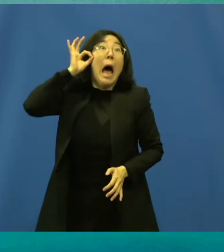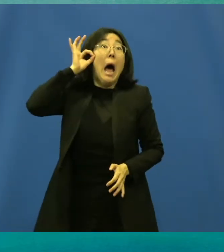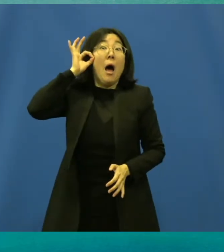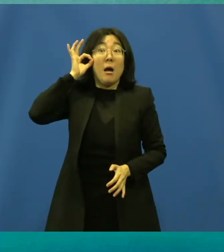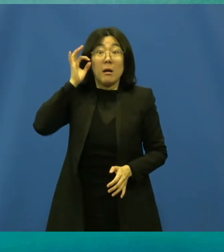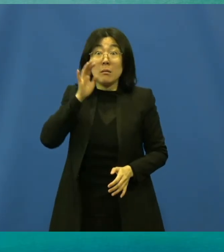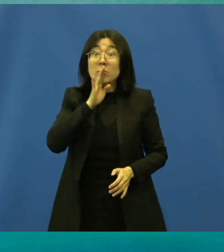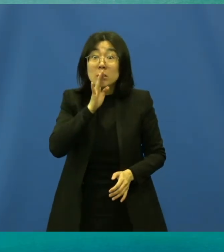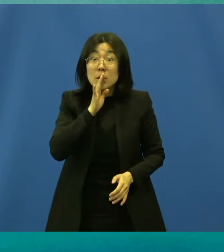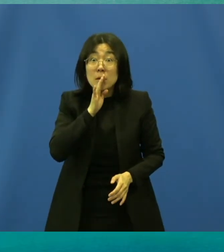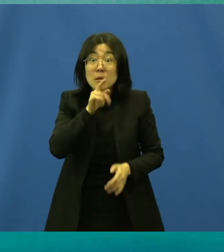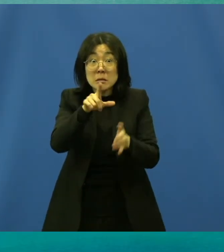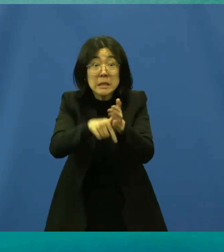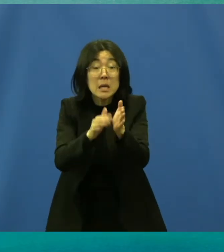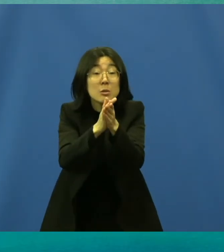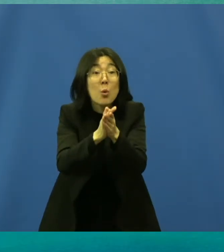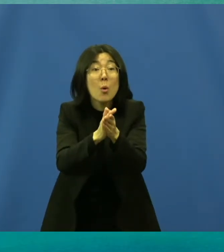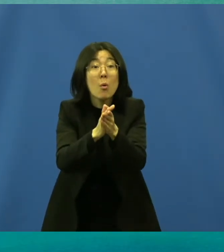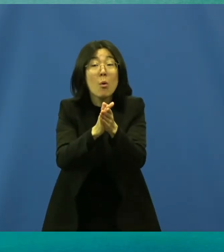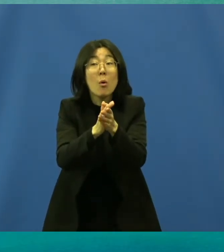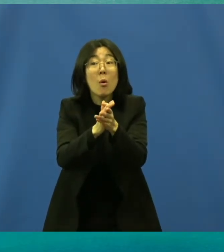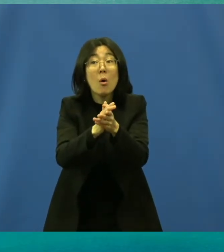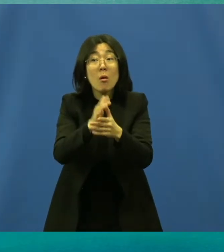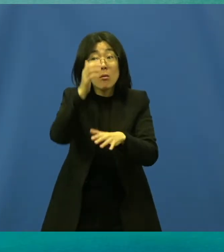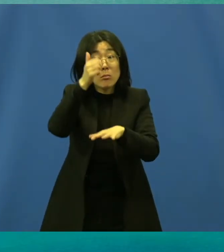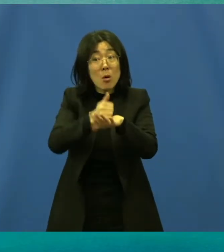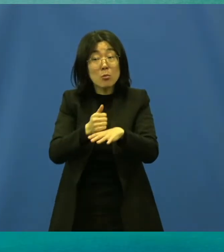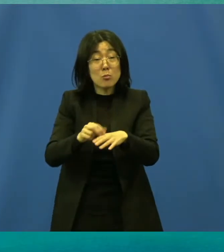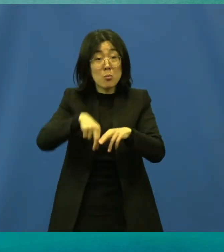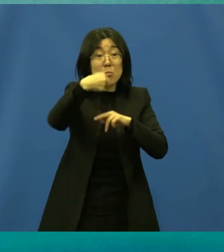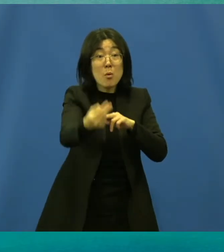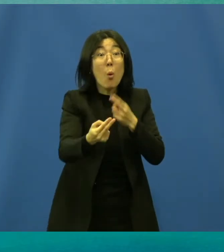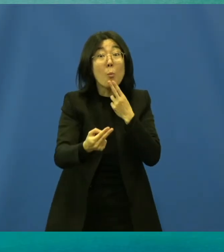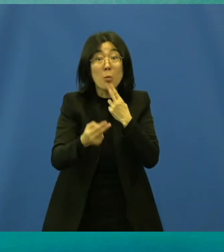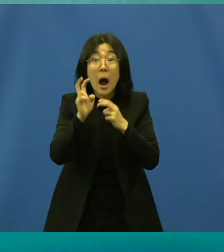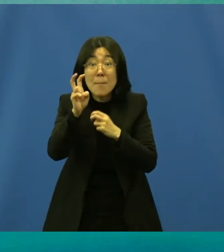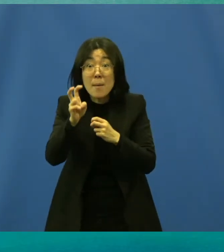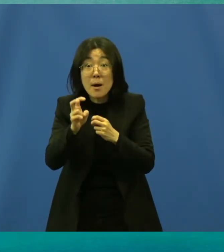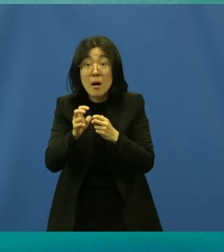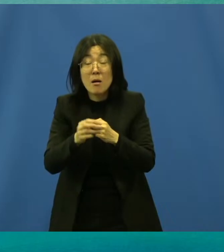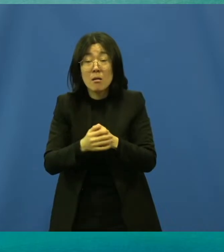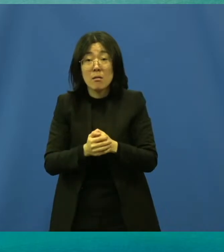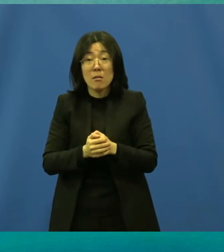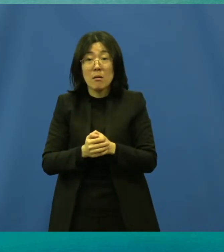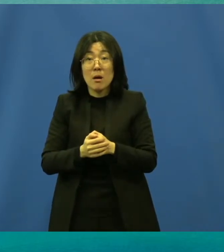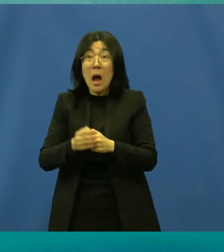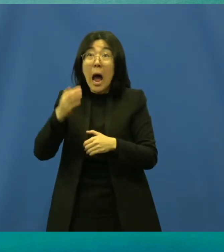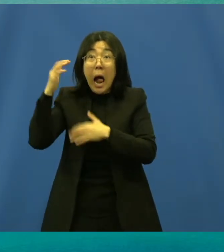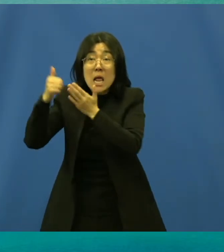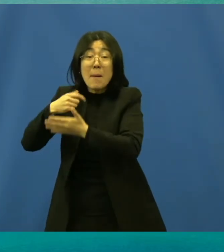그때라도 기도했다면 바다에 던져지는 일을 막을 수도 있었을 것입니다.